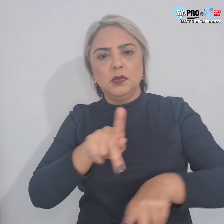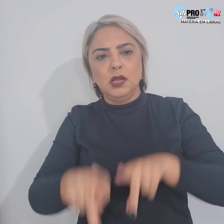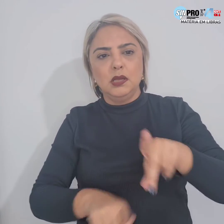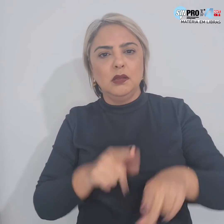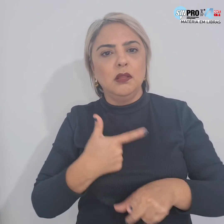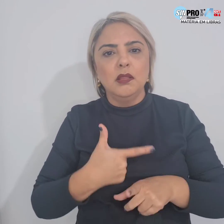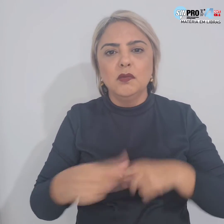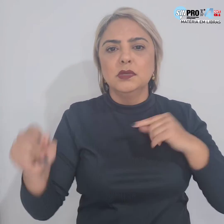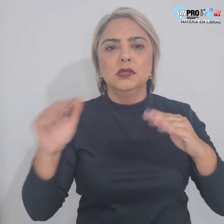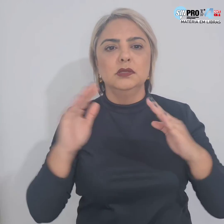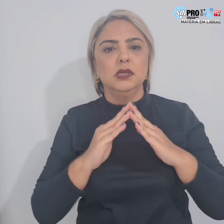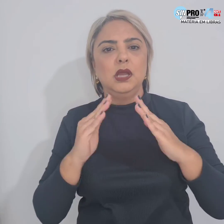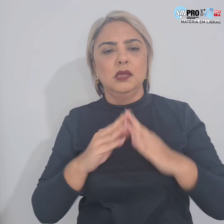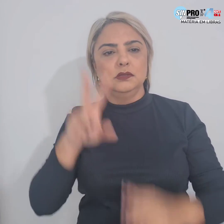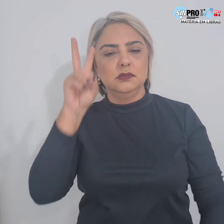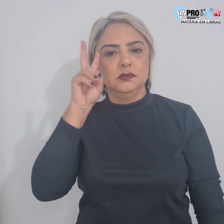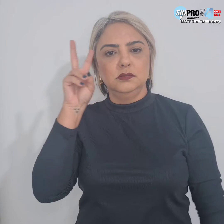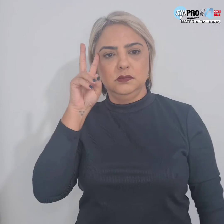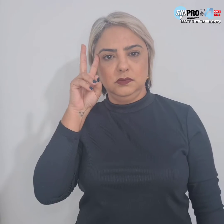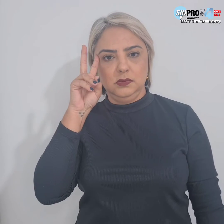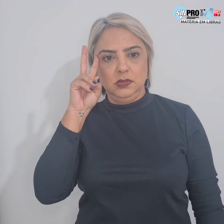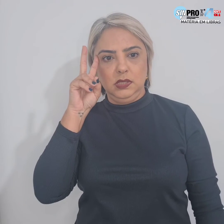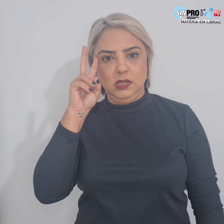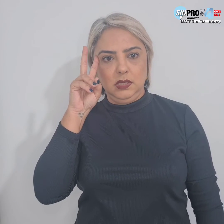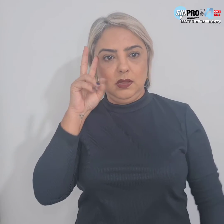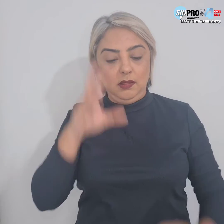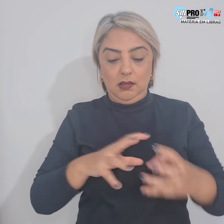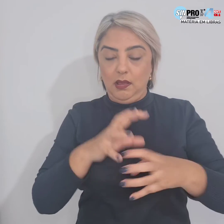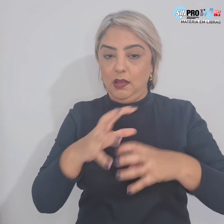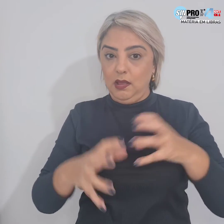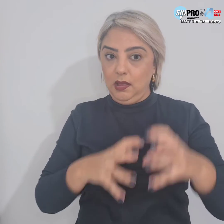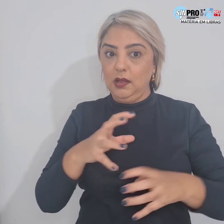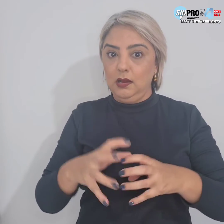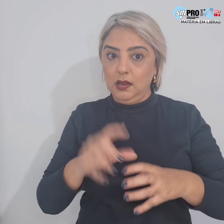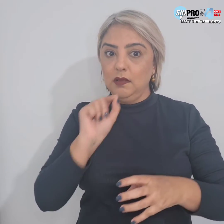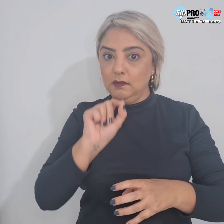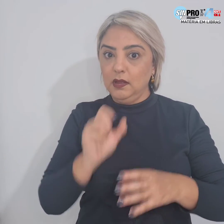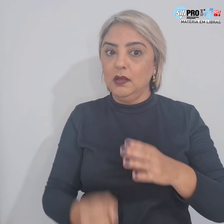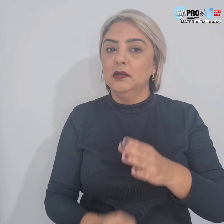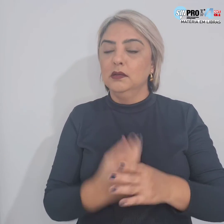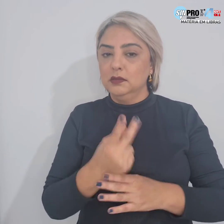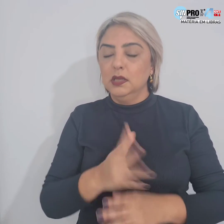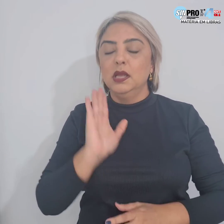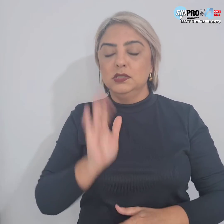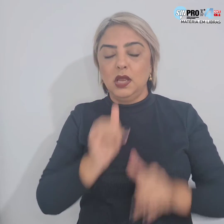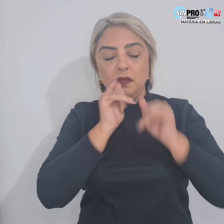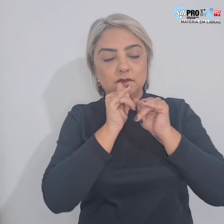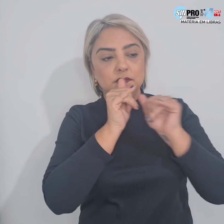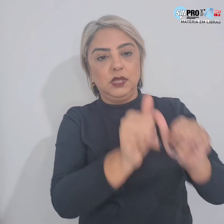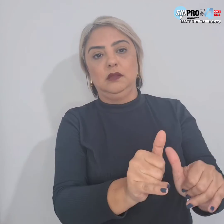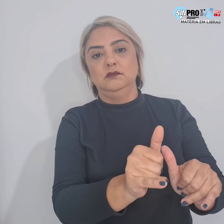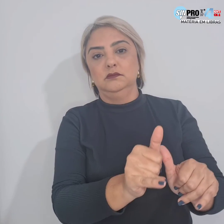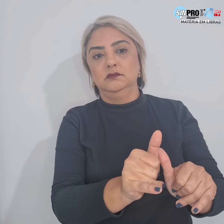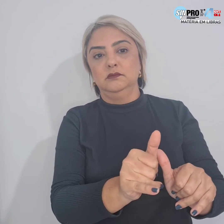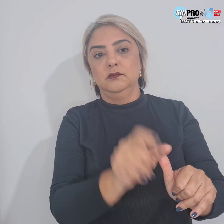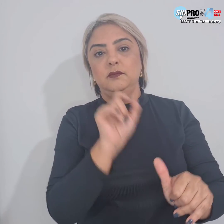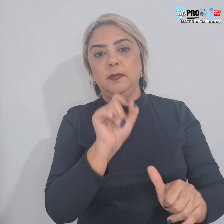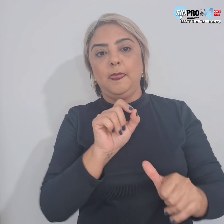saia de casa nesta segunda. A greve vai acontecer conforme já anunciado. É o lockdown